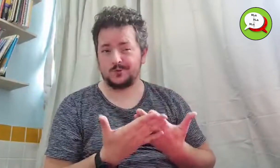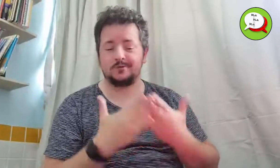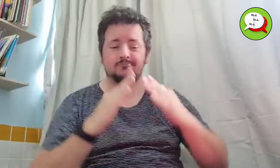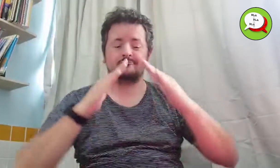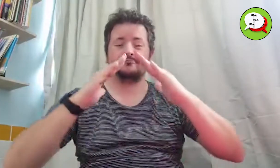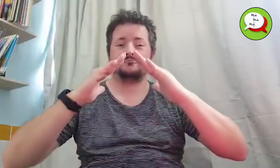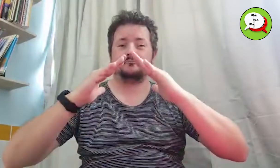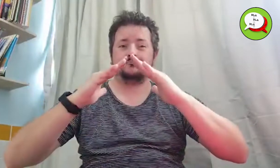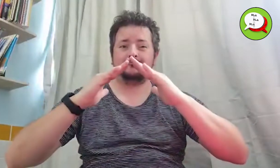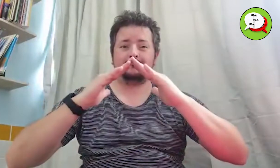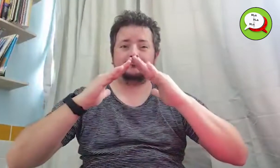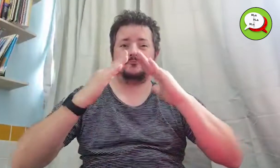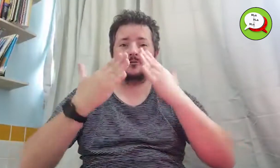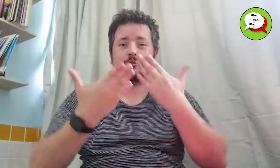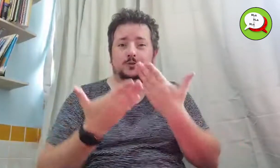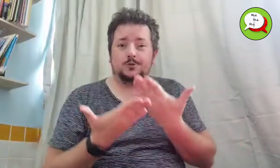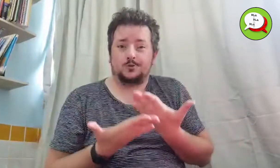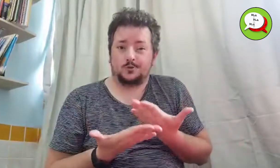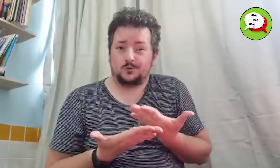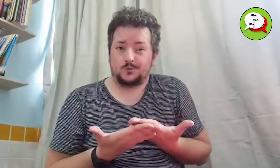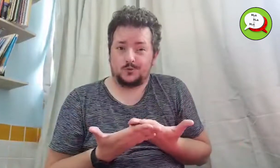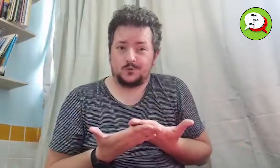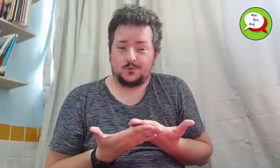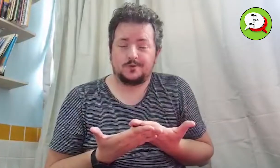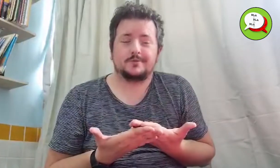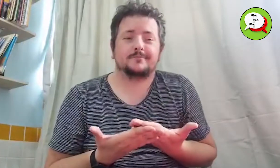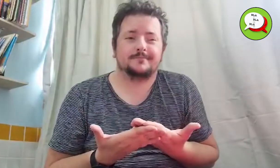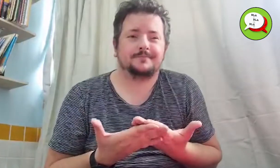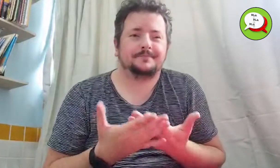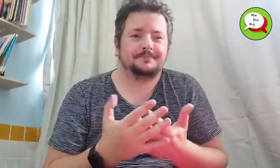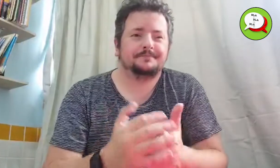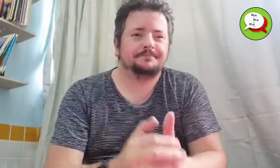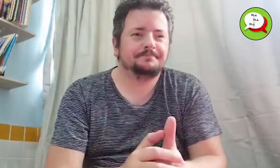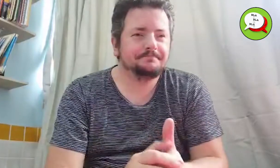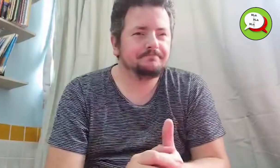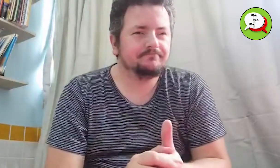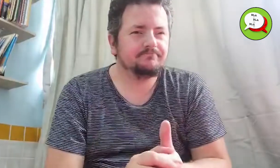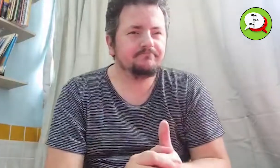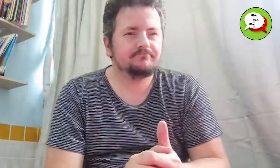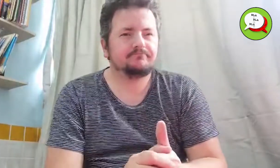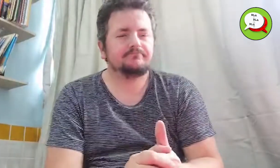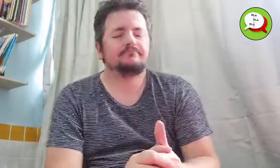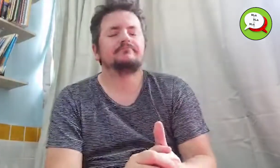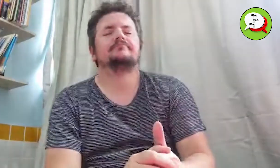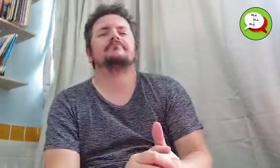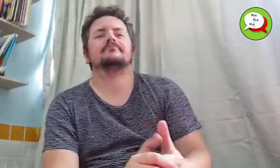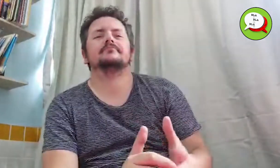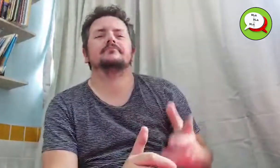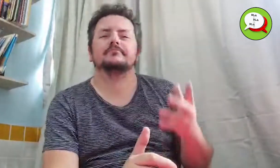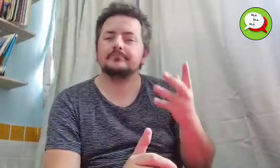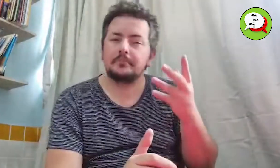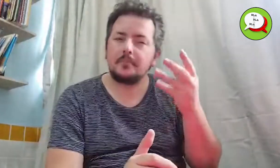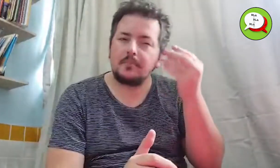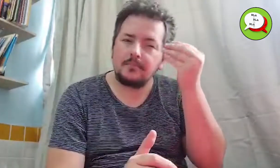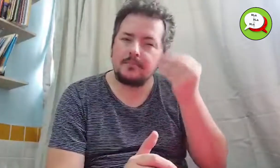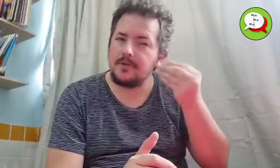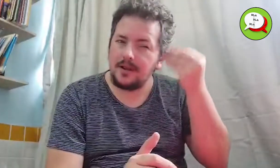Escola. Escola. Eu junto as duas mãos como se fosse fazendo o teto de uma casa e depois eu junto como se